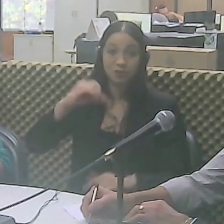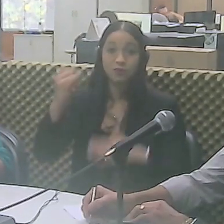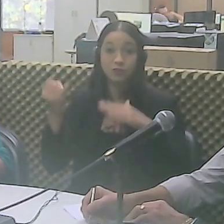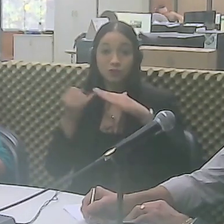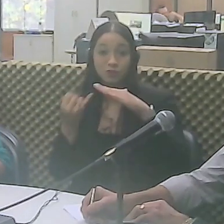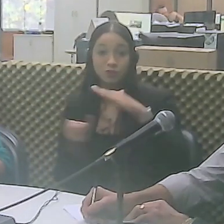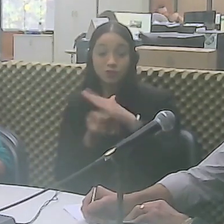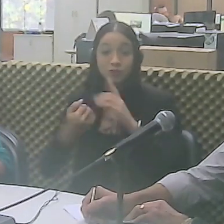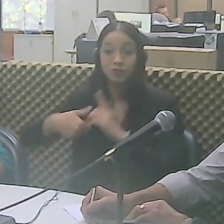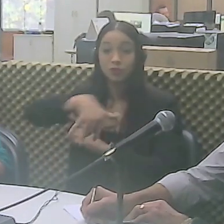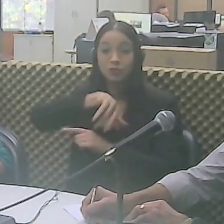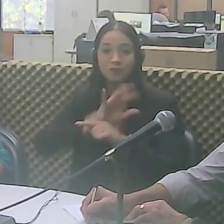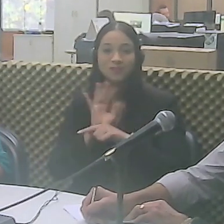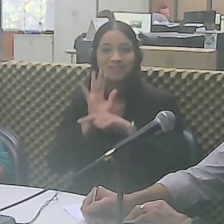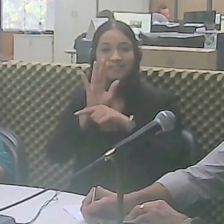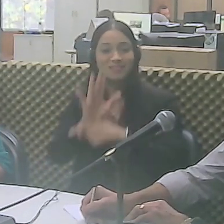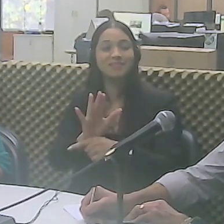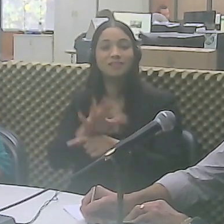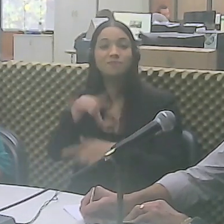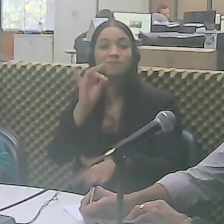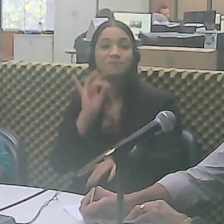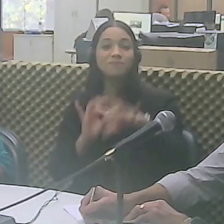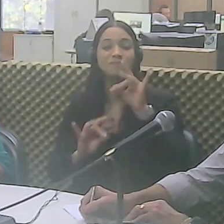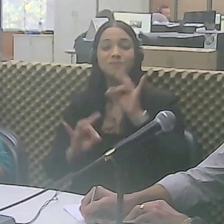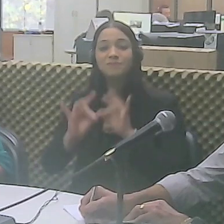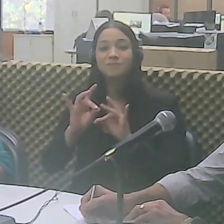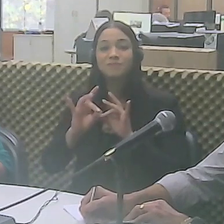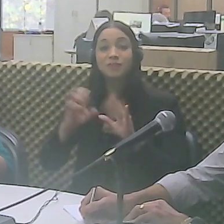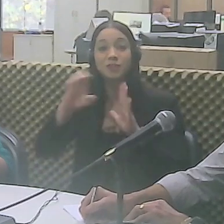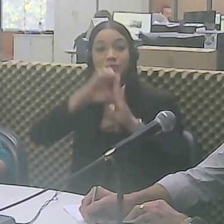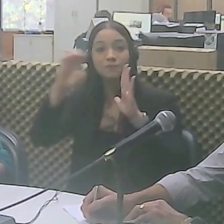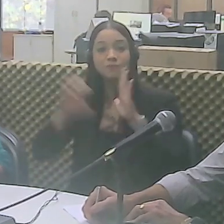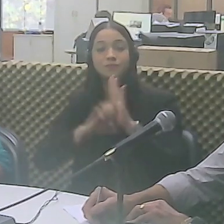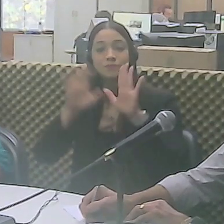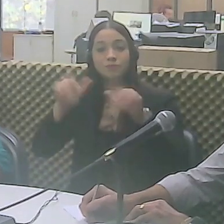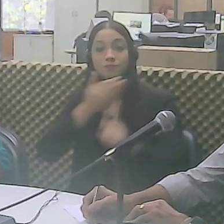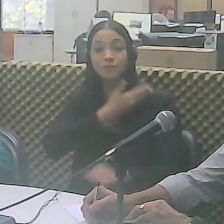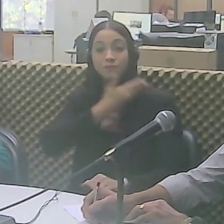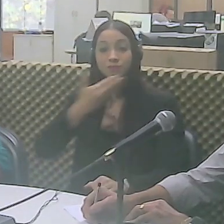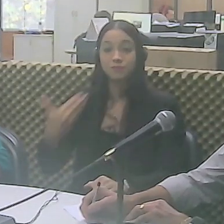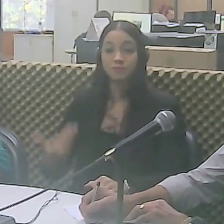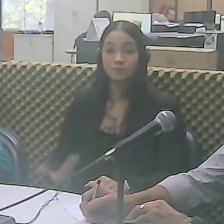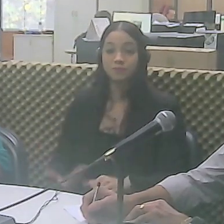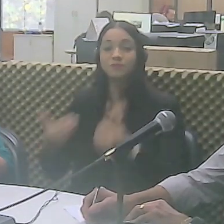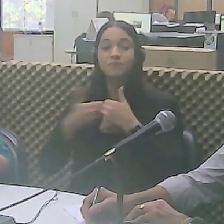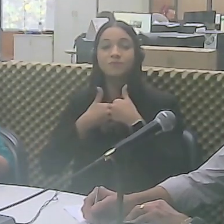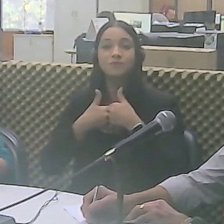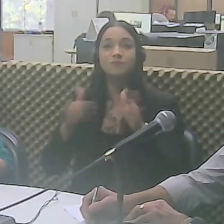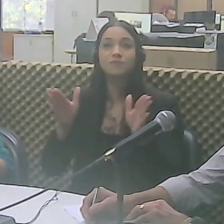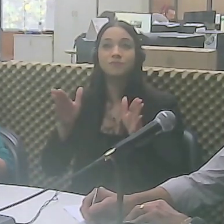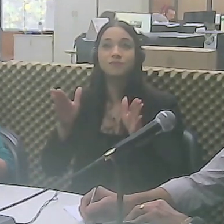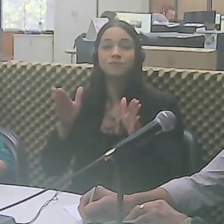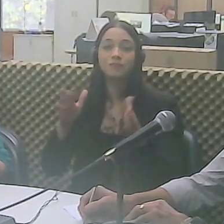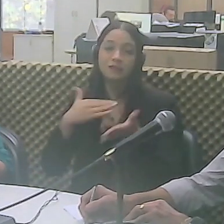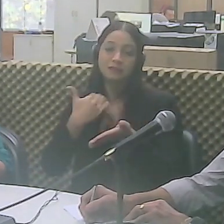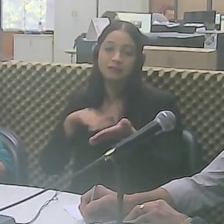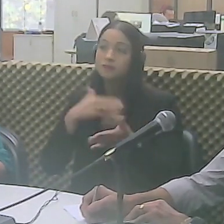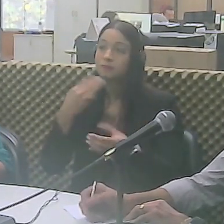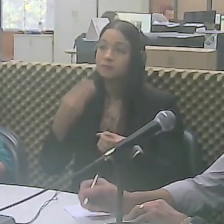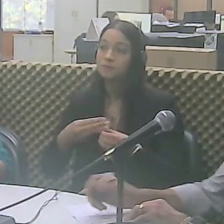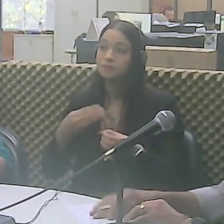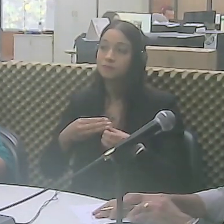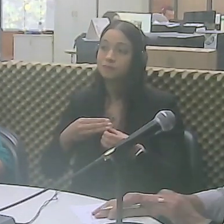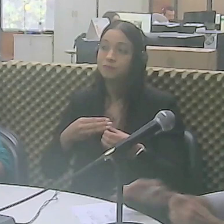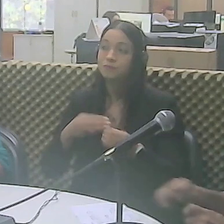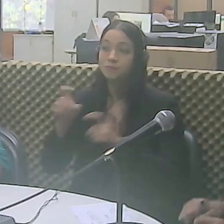entidades socioassistenciais. Eles foram selecionados por meio de edital de chamamento público aberto pela Secretaria